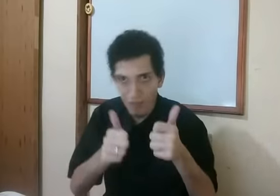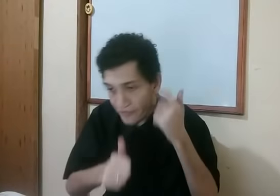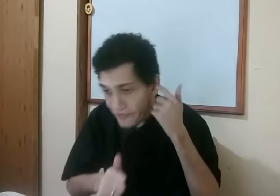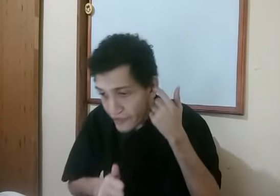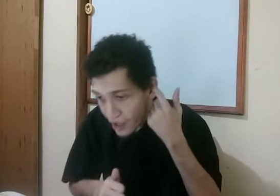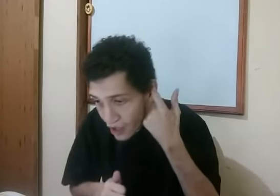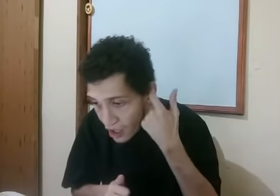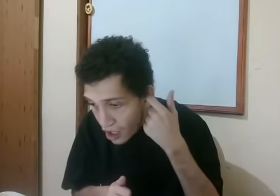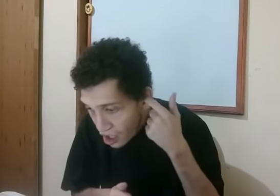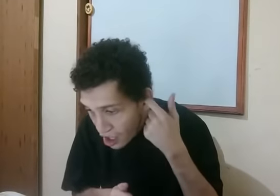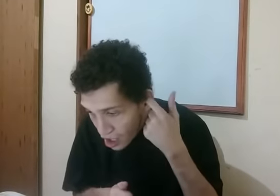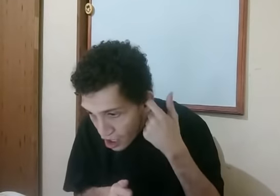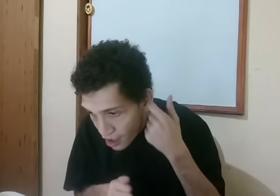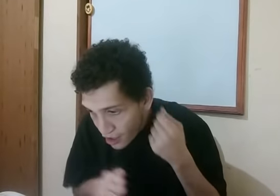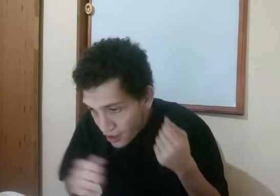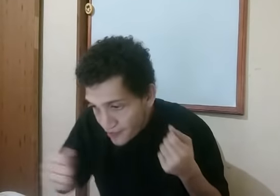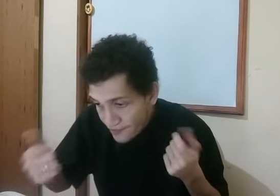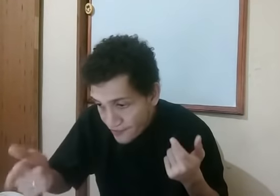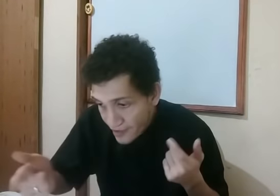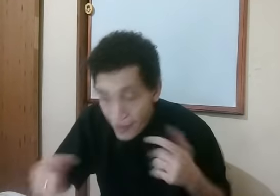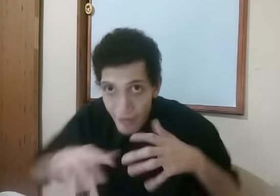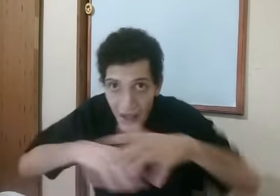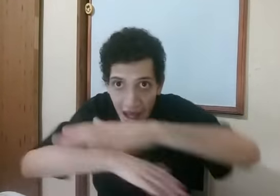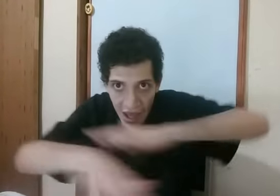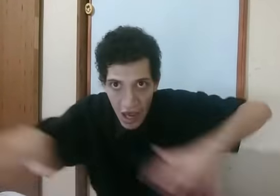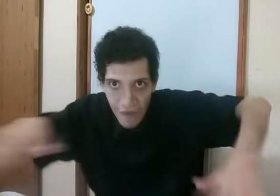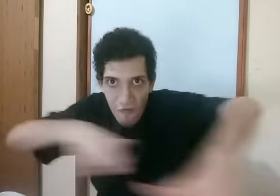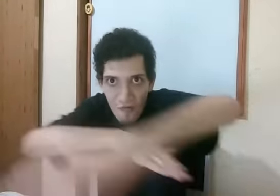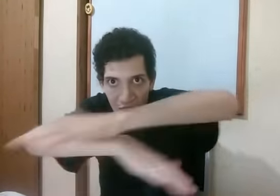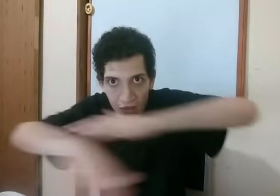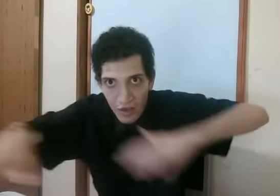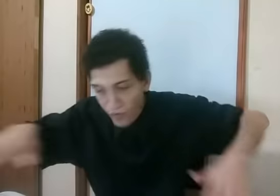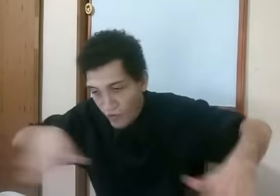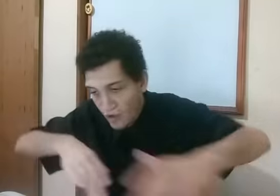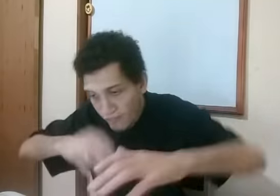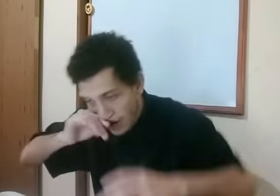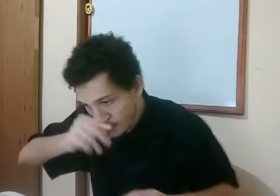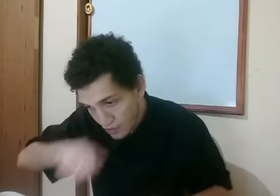bom? E também é movimento aqui no espaço.